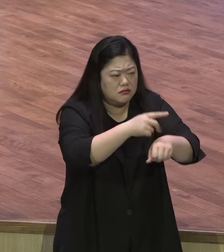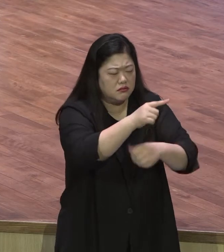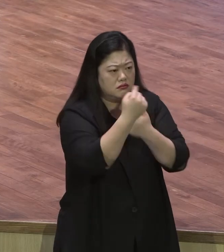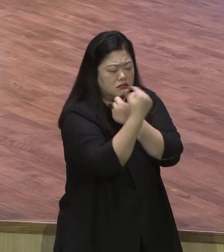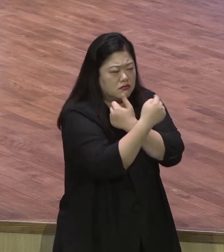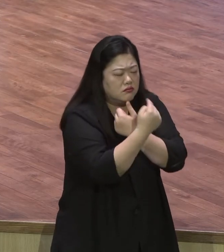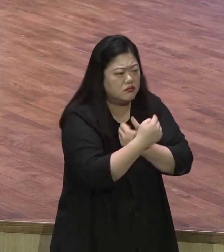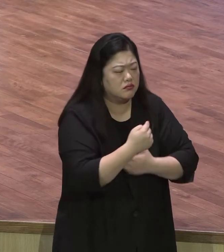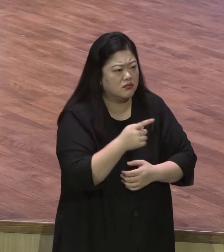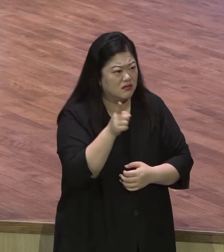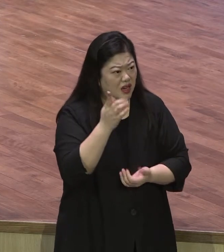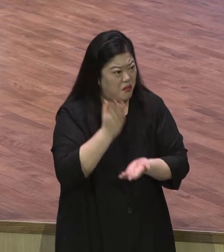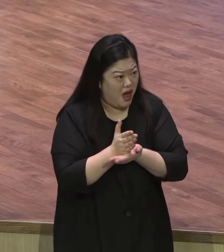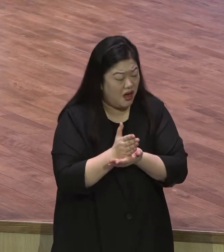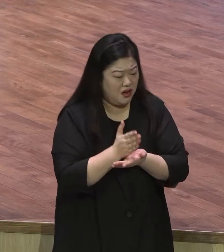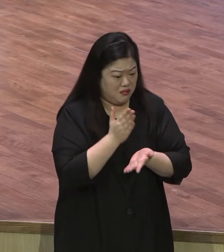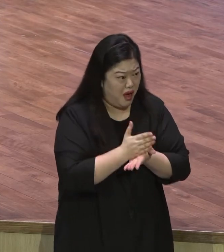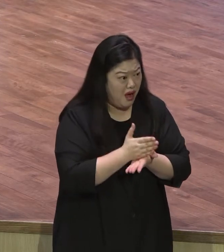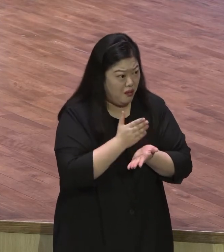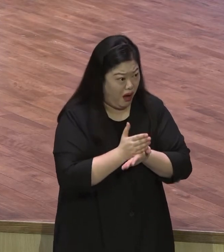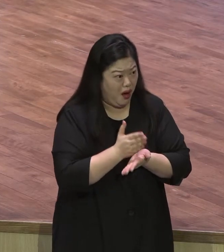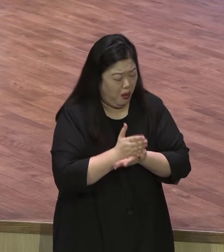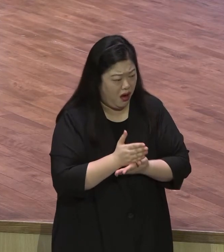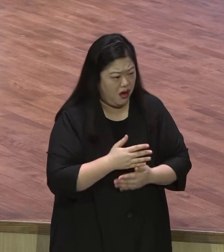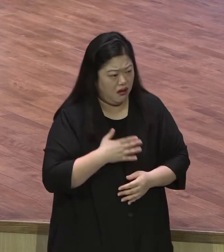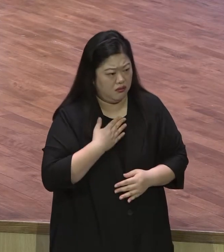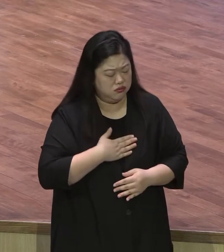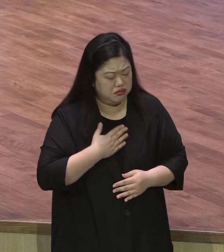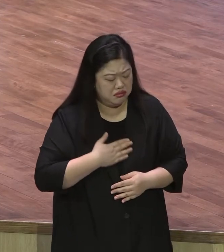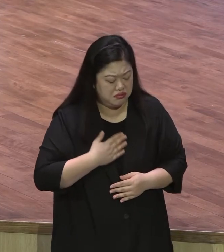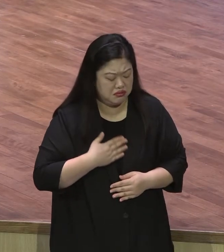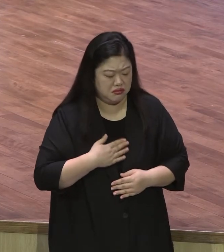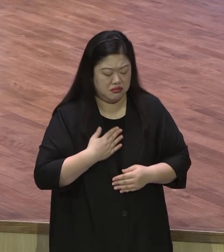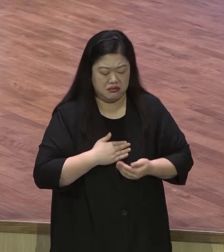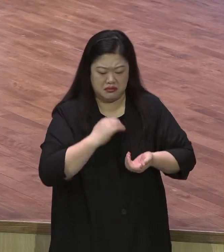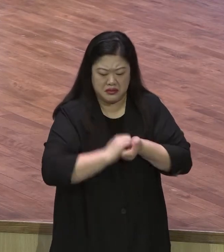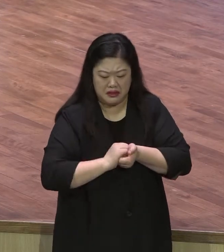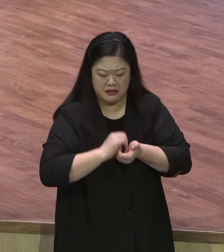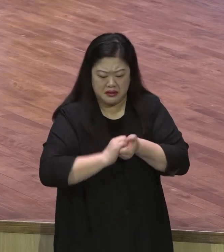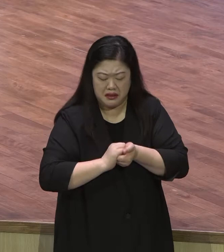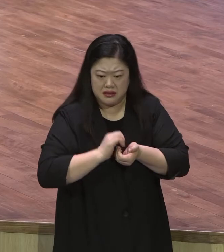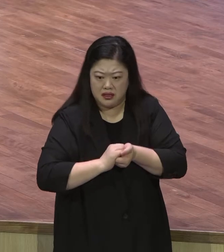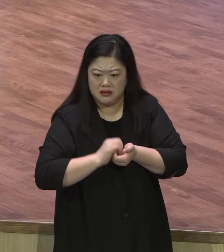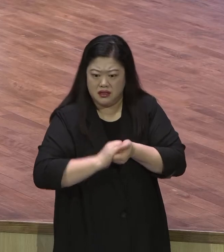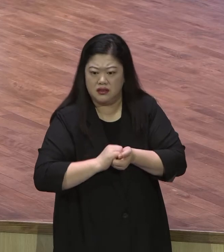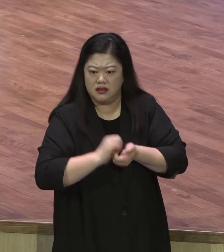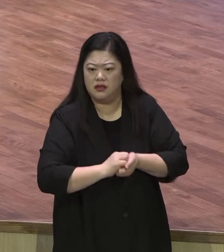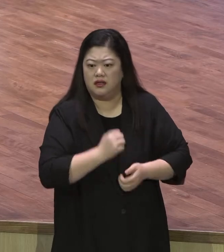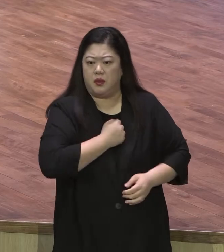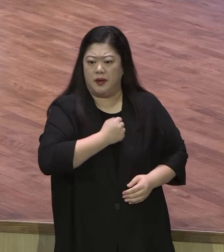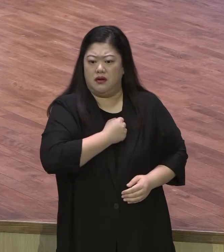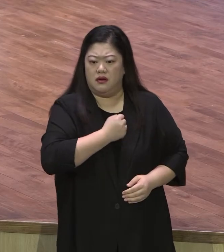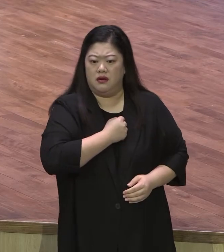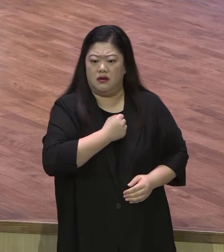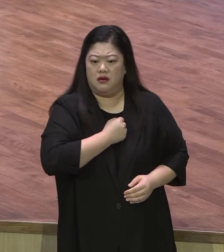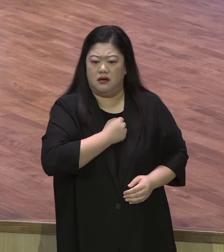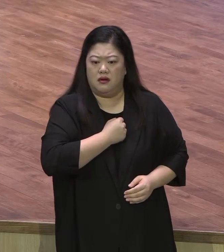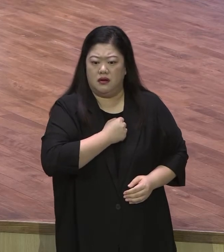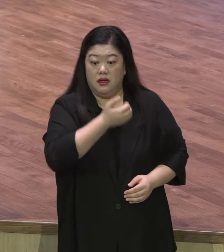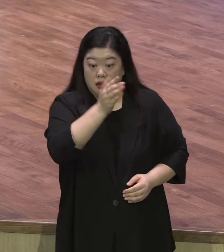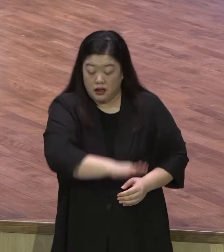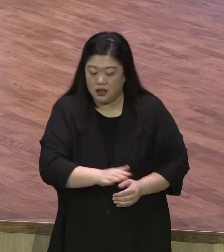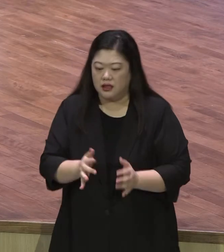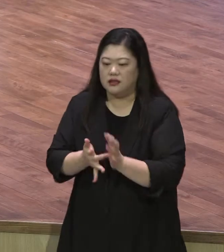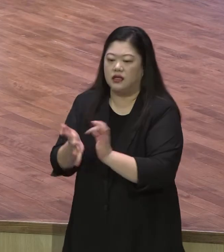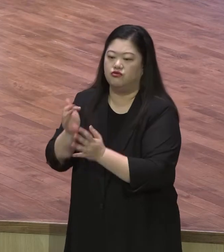메말랐느냐. 계속 율법을 들으니까 계속 말라갔죠. 그런데 예수님께서 전하는 메시지인